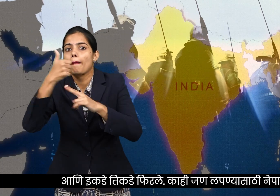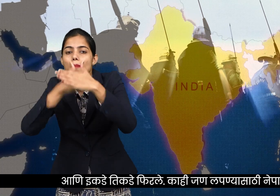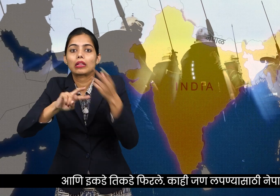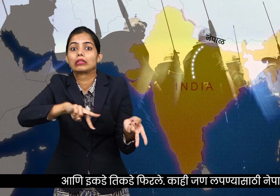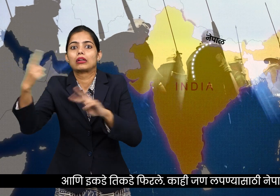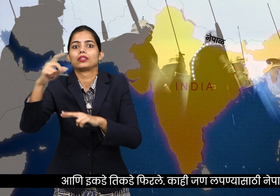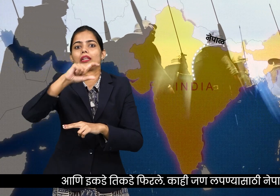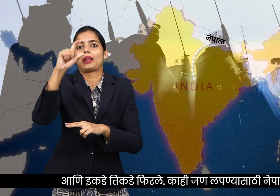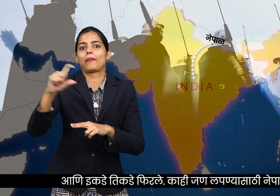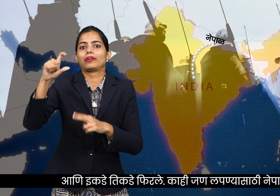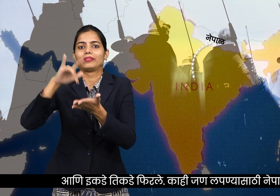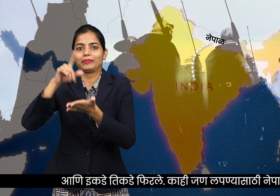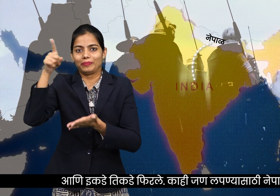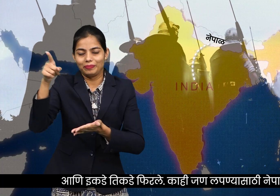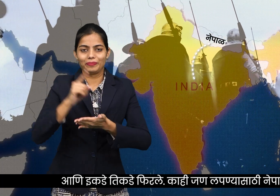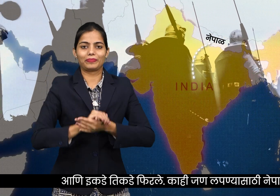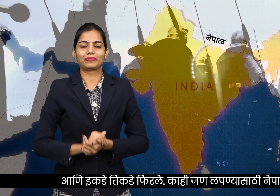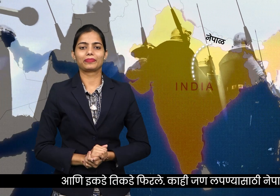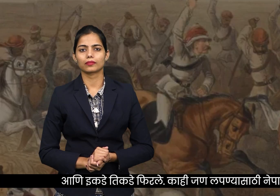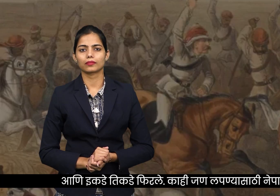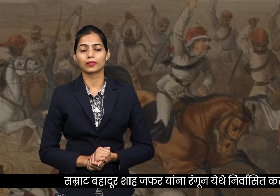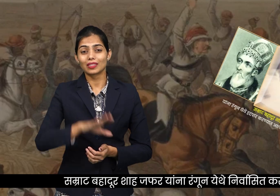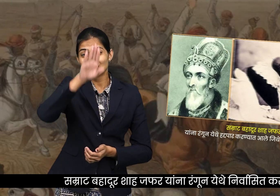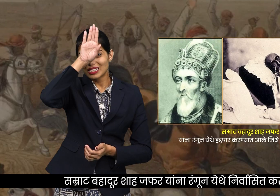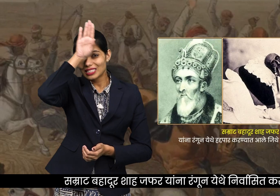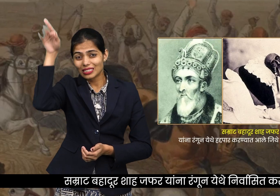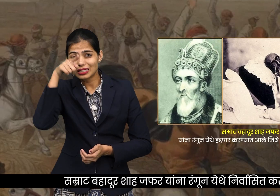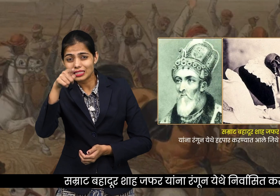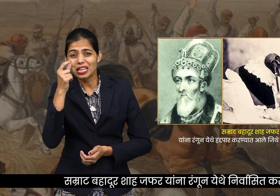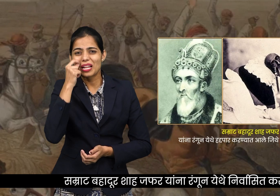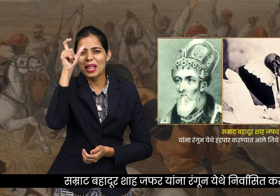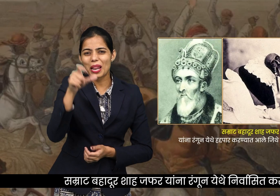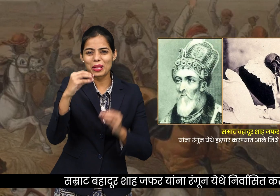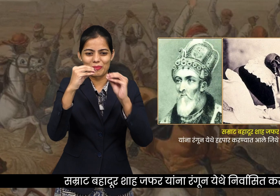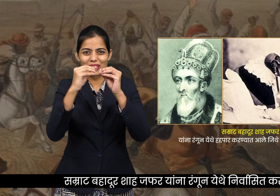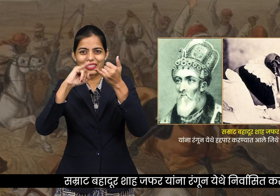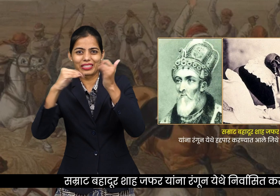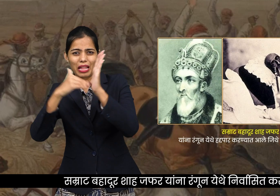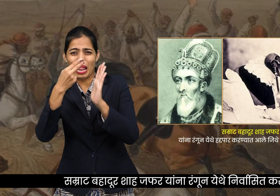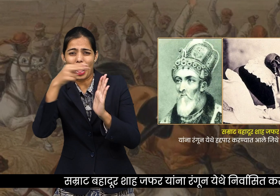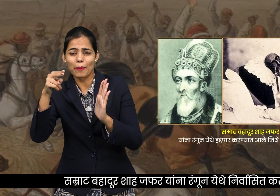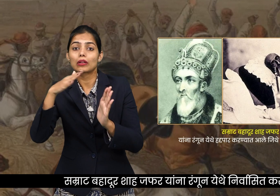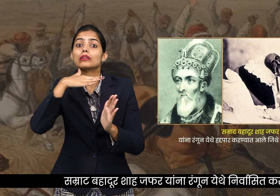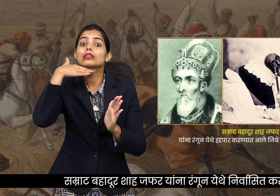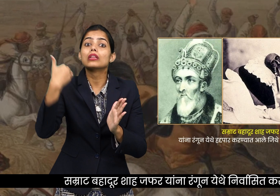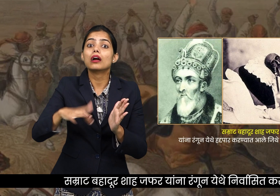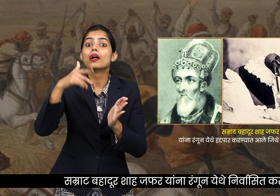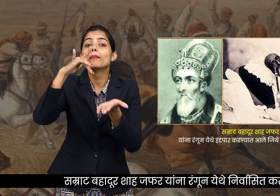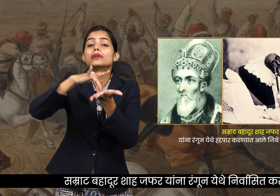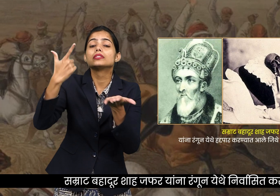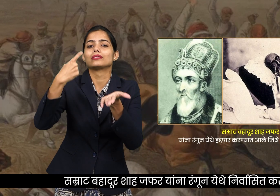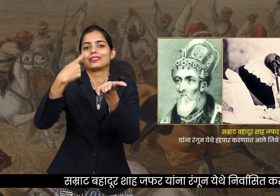जण लपण्यासाठी नेपाळलाही गेले. सम्राट बहादूर शाह जफर यांना रंगून येथे